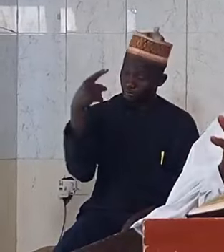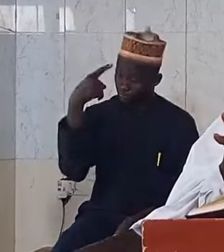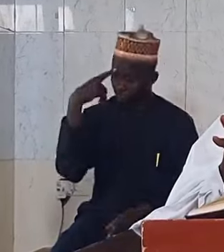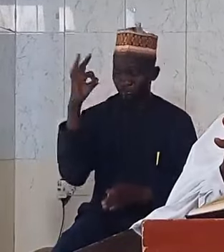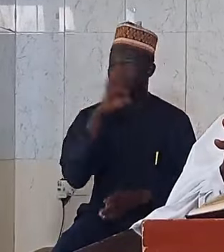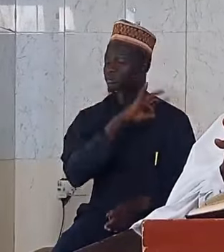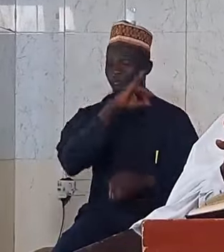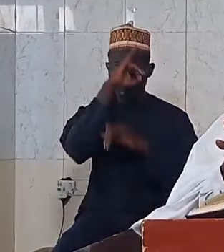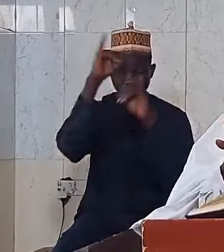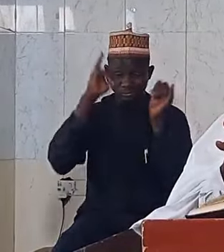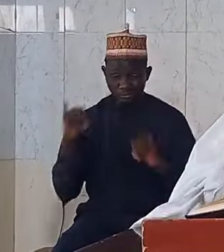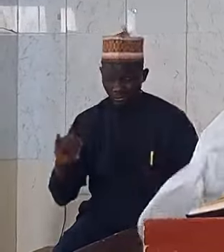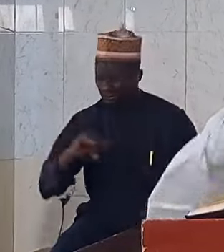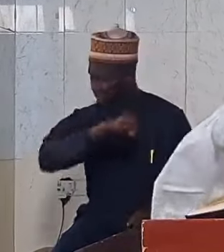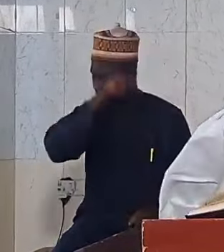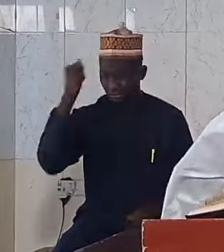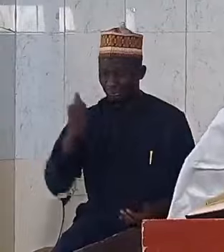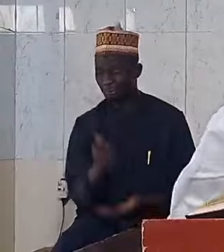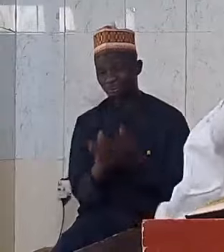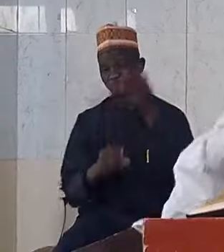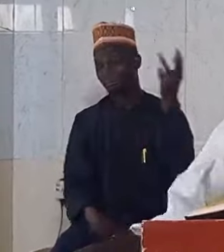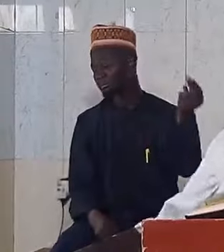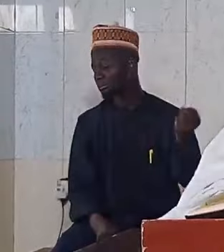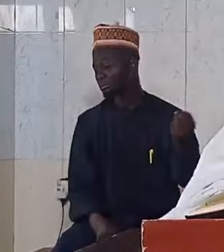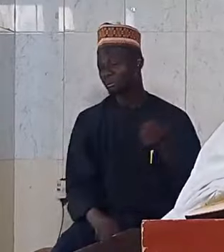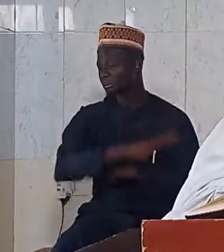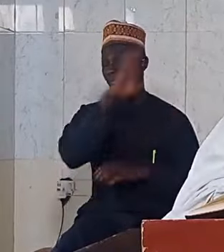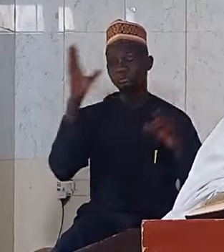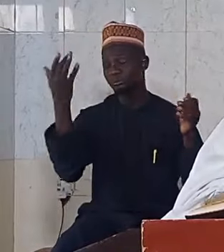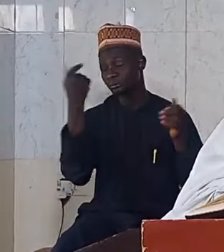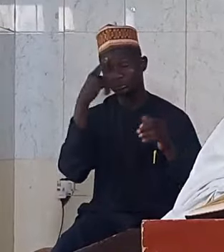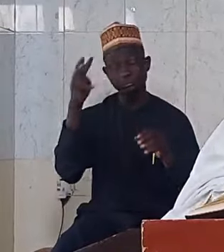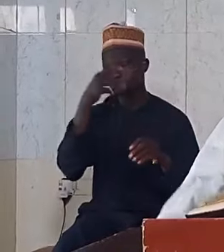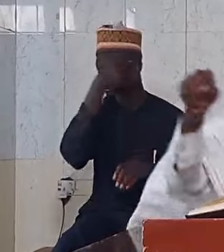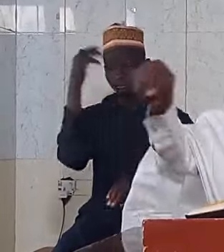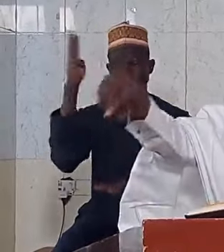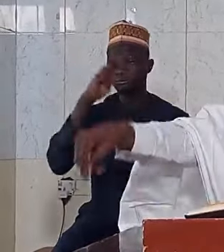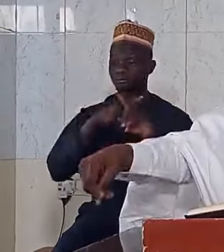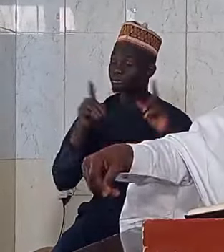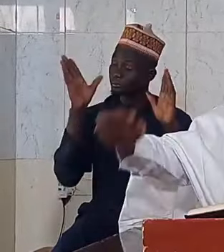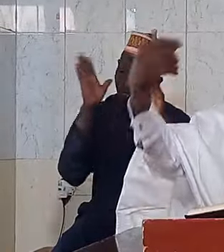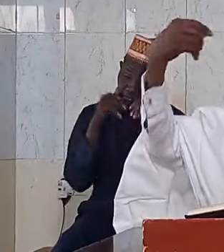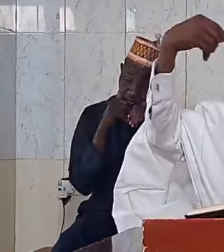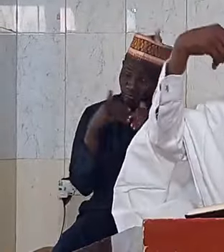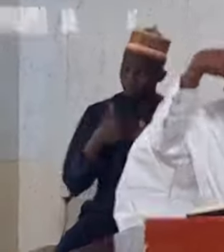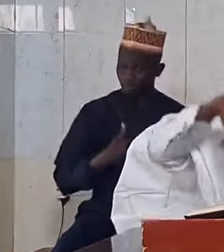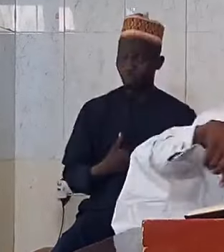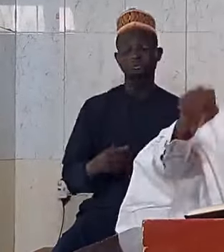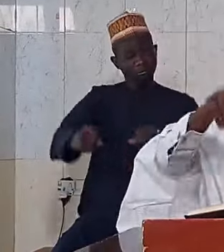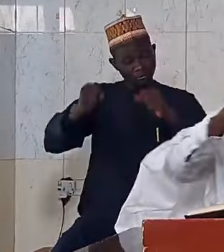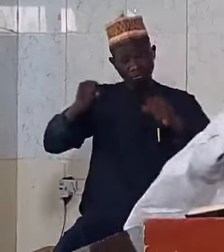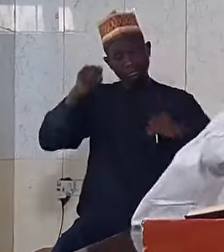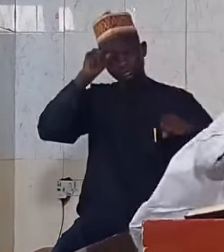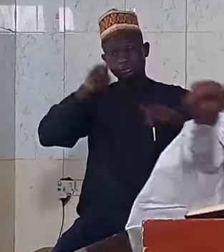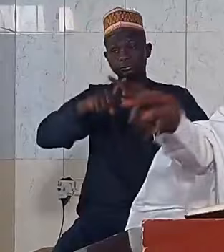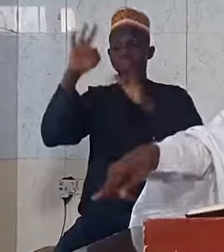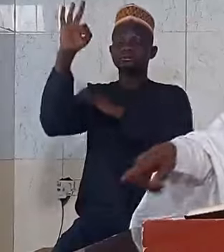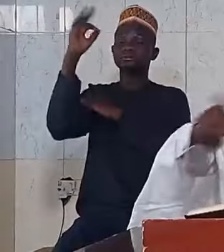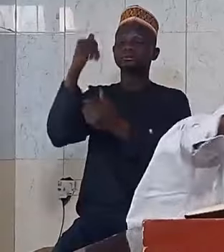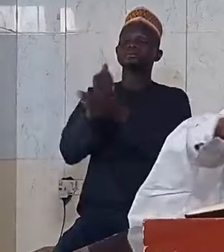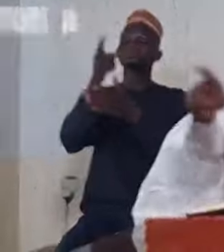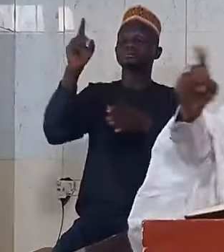su ba su rataye cewa zai musu wani abu ba amma musulmi yana da ƙarfin zaton cewa Allah zai